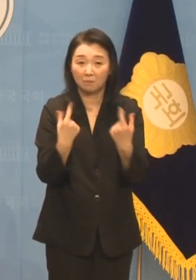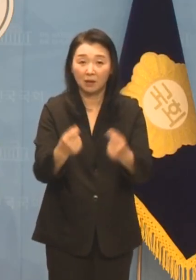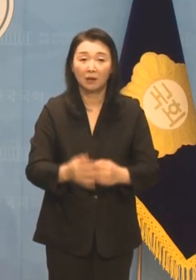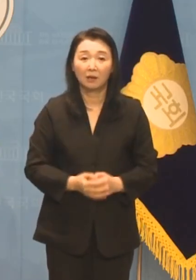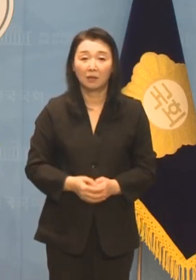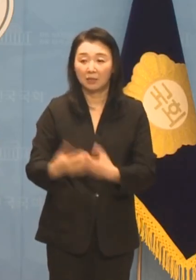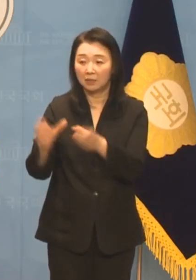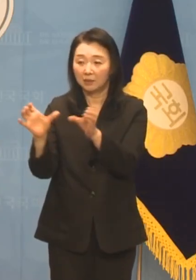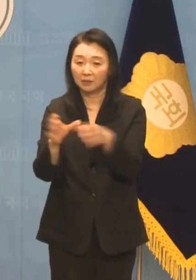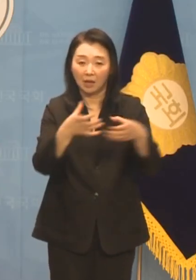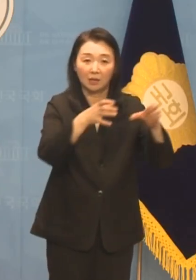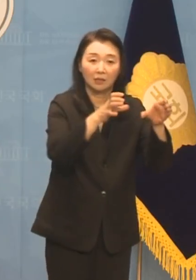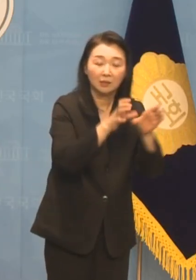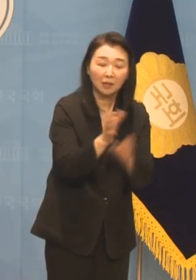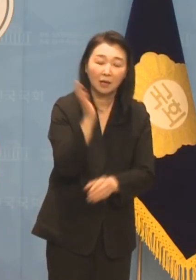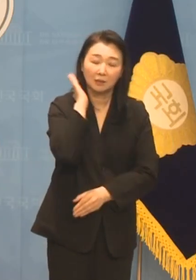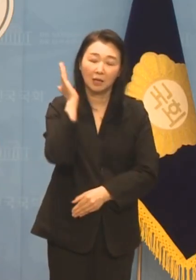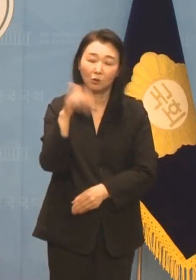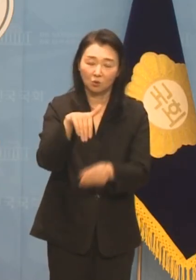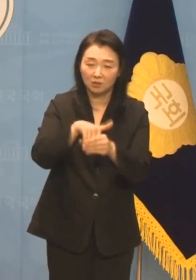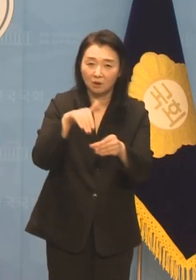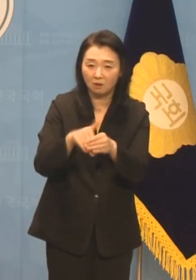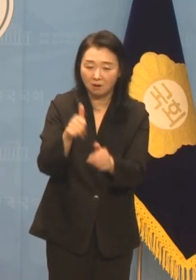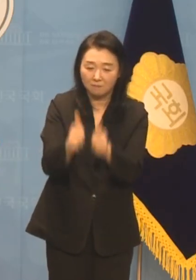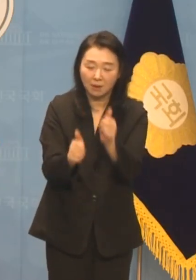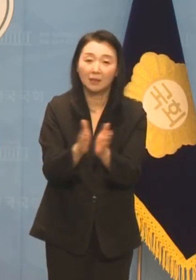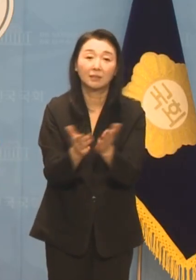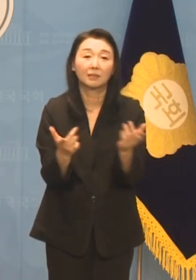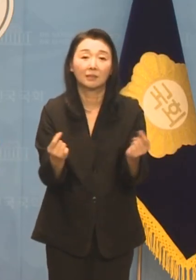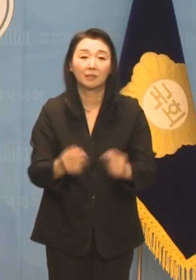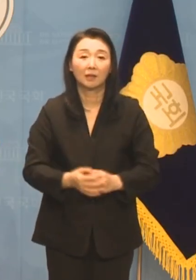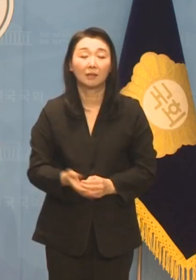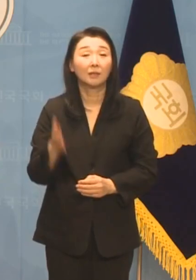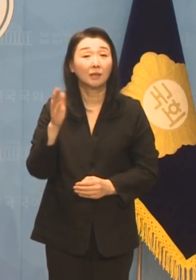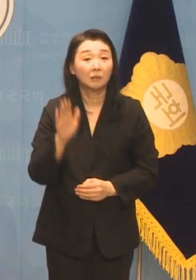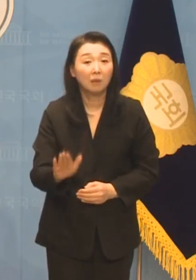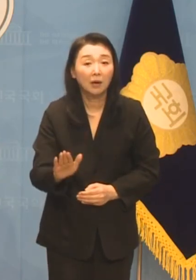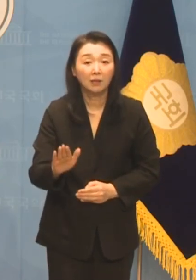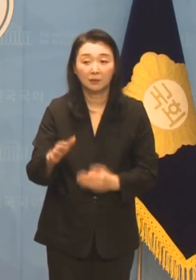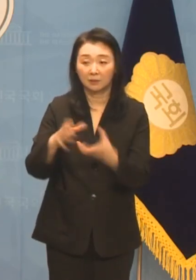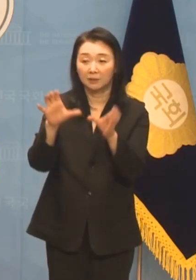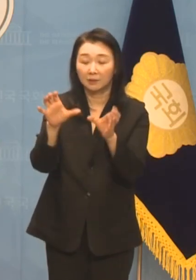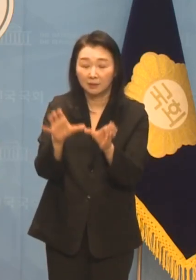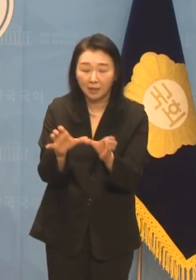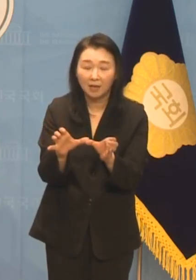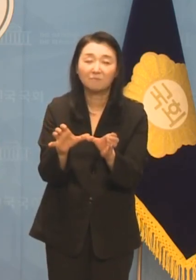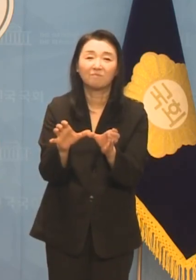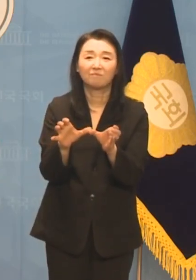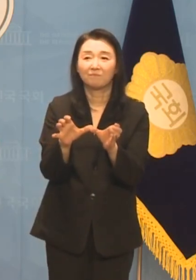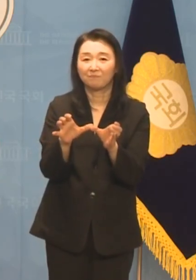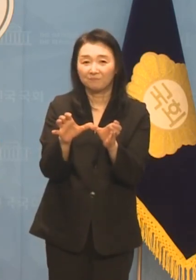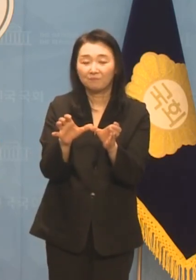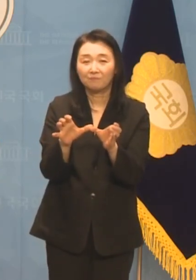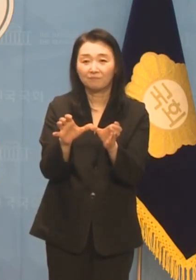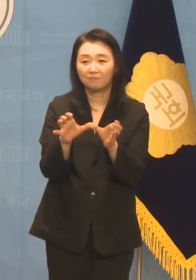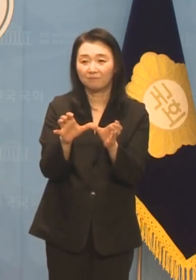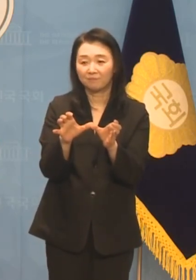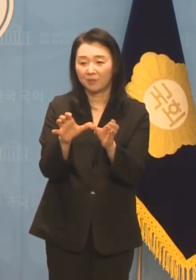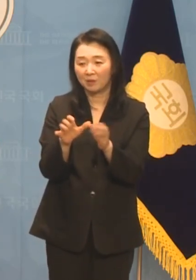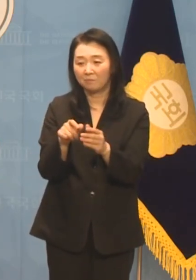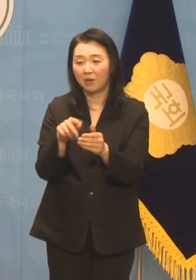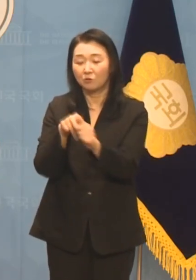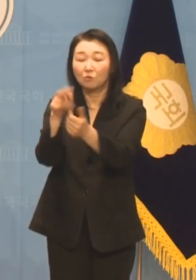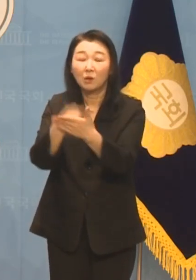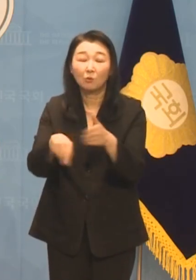당마다 본격적으로 조기 대선 경주가 시작되었습니다. 그러나 그 당내 경선을 두드리기 위해서도